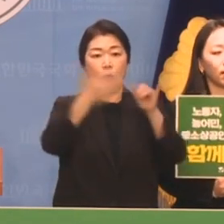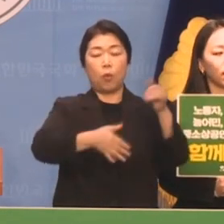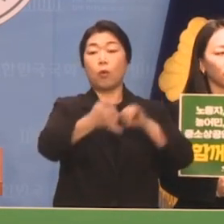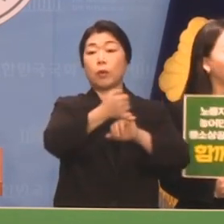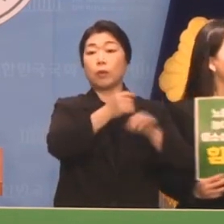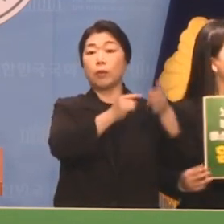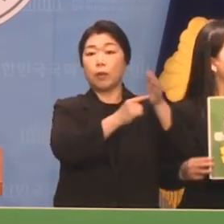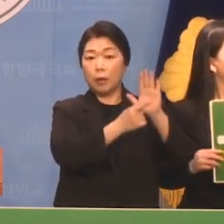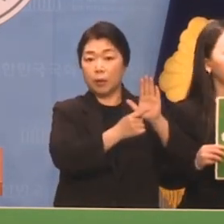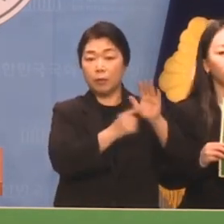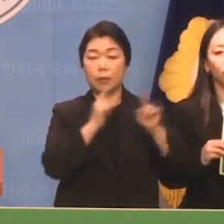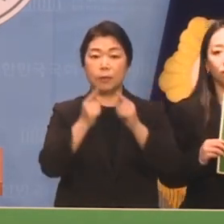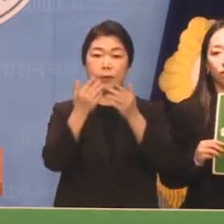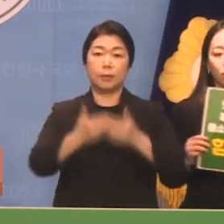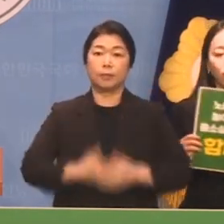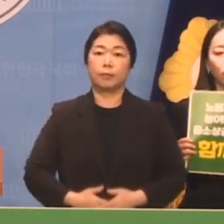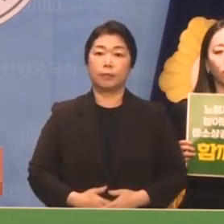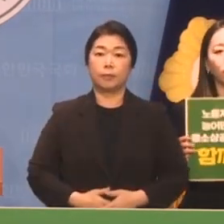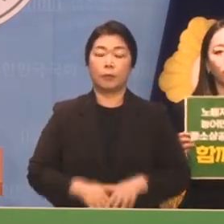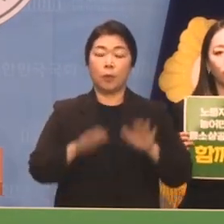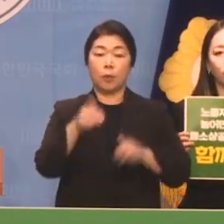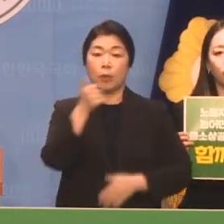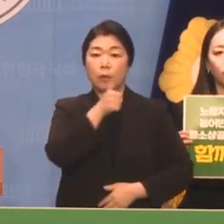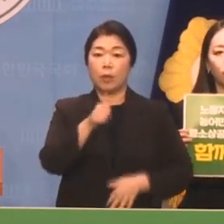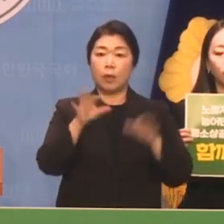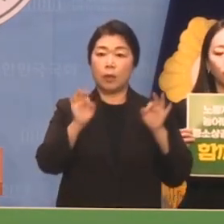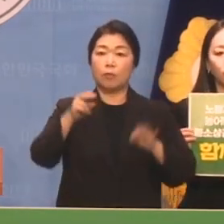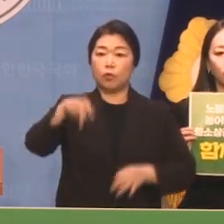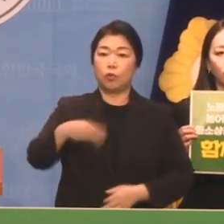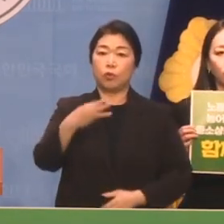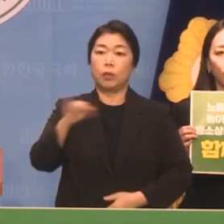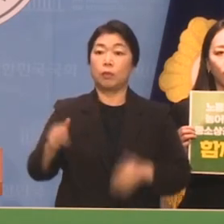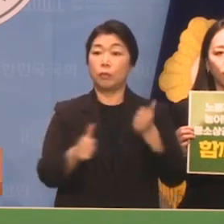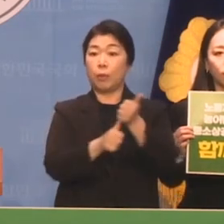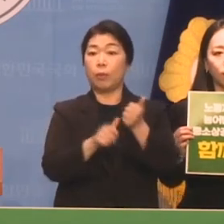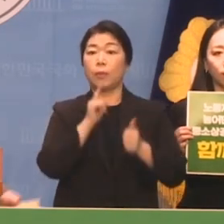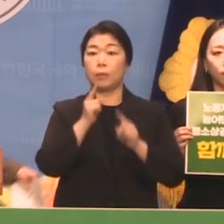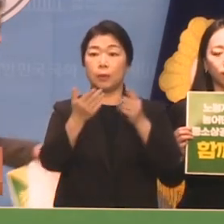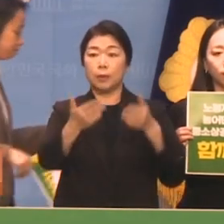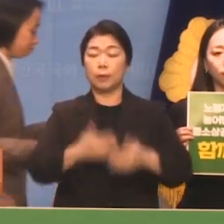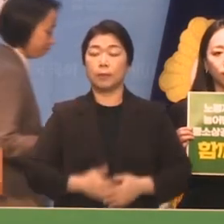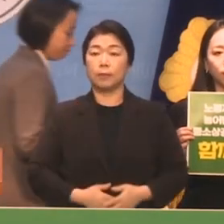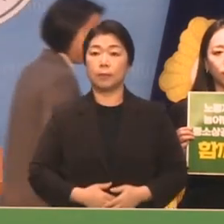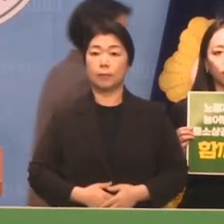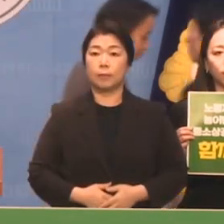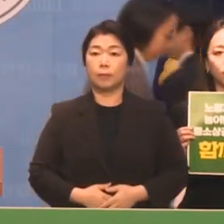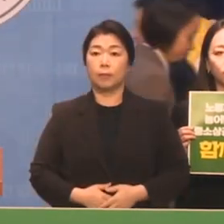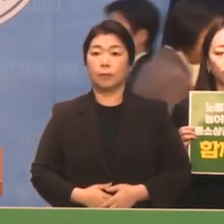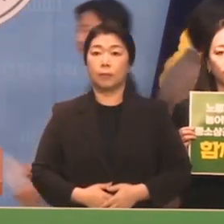종합세트 기자회견 시작하겠습니다. 오늘 사회에는 김유리 부대표가 맡아주겠습니다.